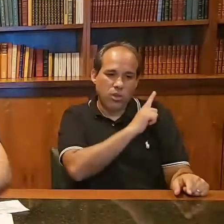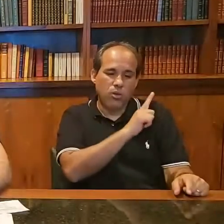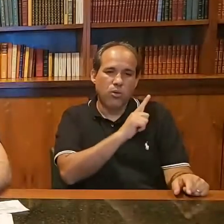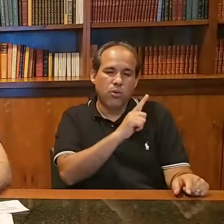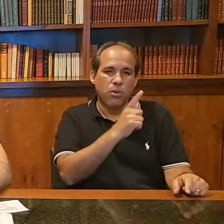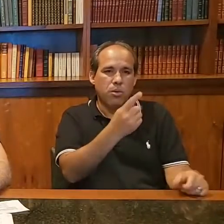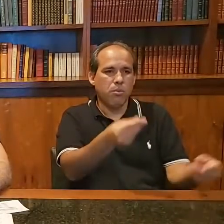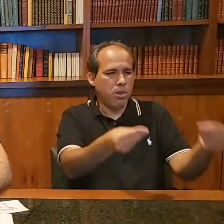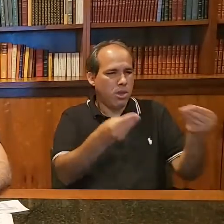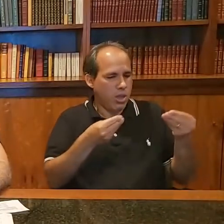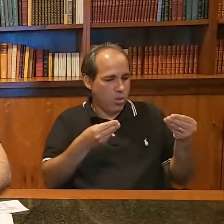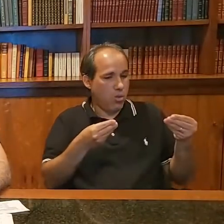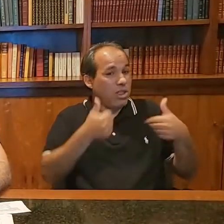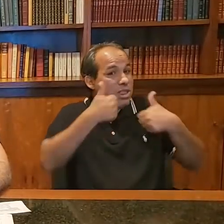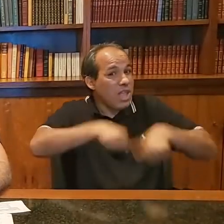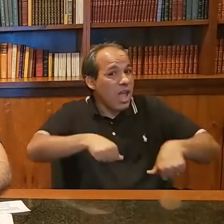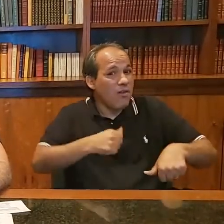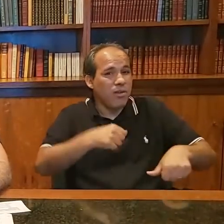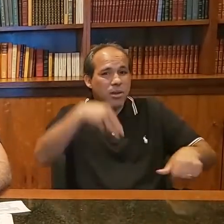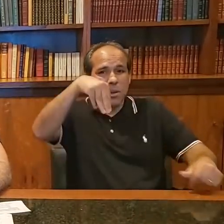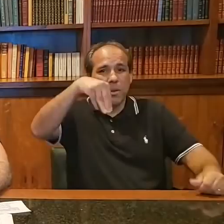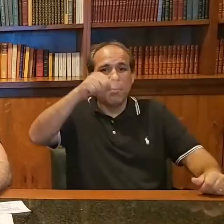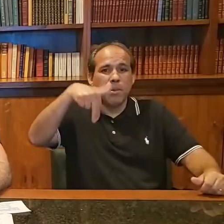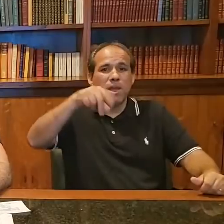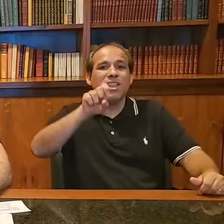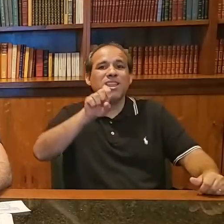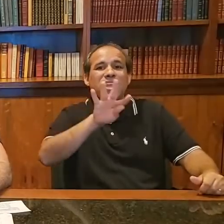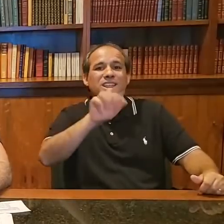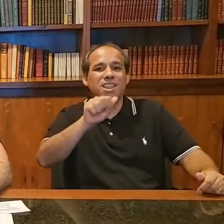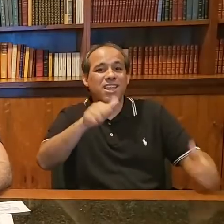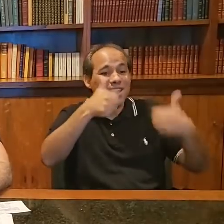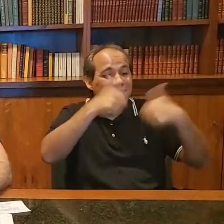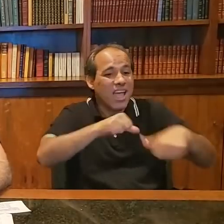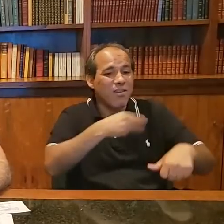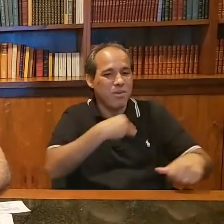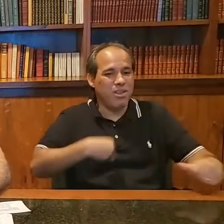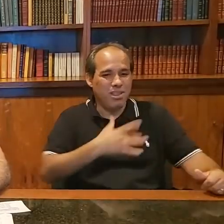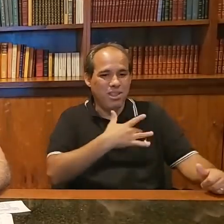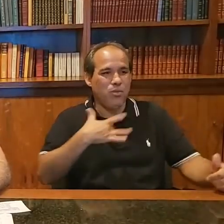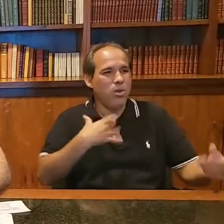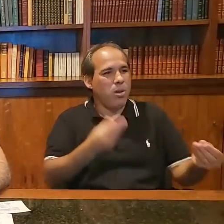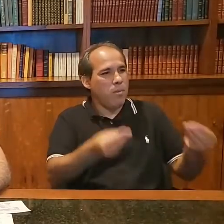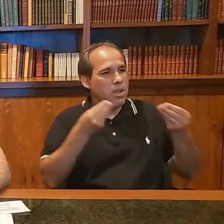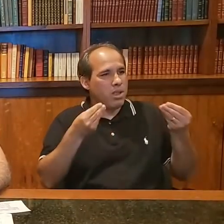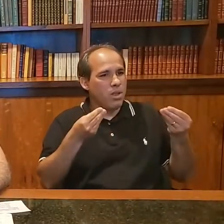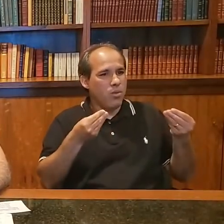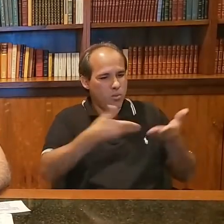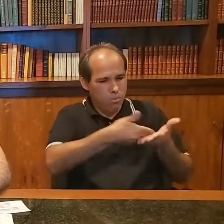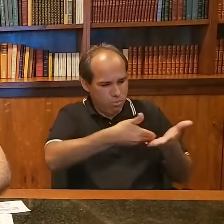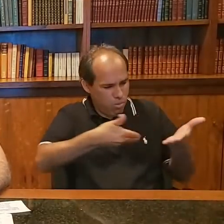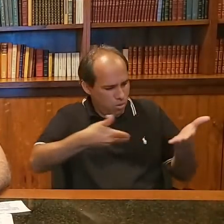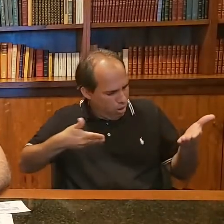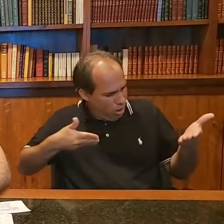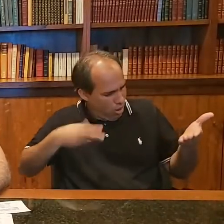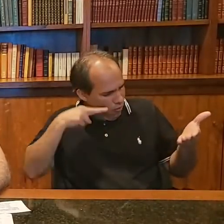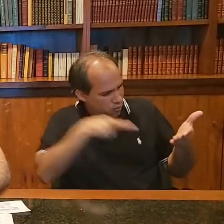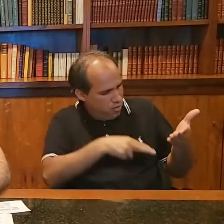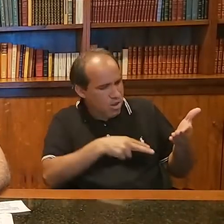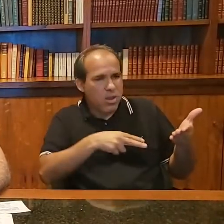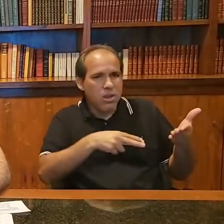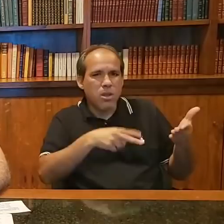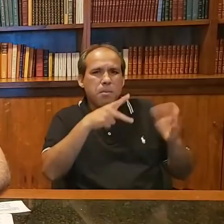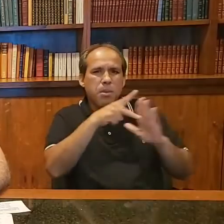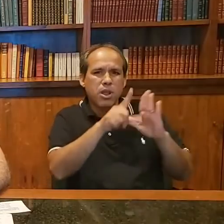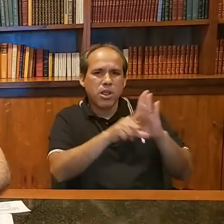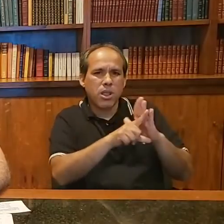ou sancionar um projeto que tratava de saúde. E um dos artigos, ô Milton, dizia